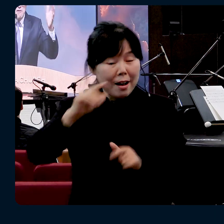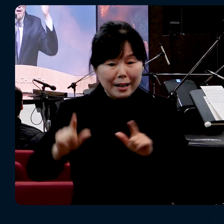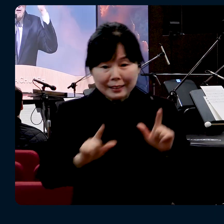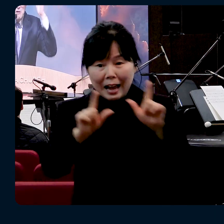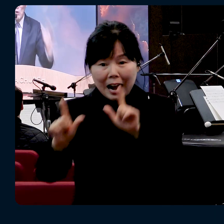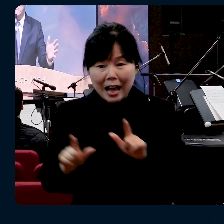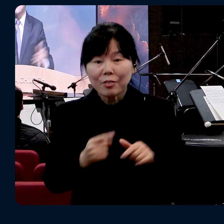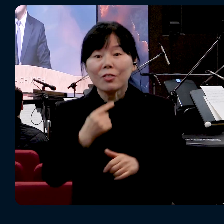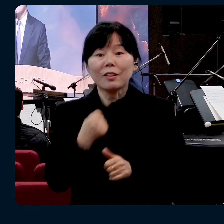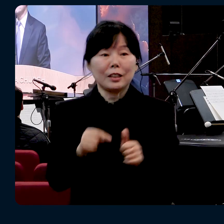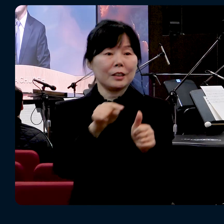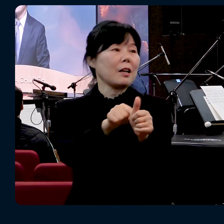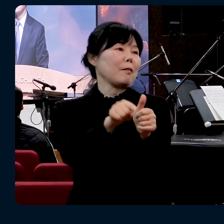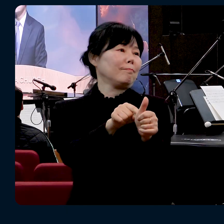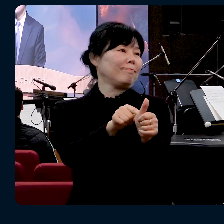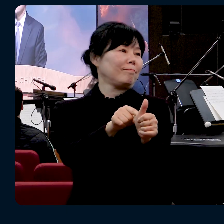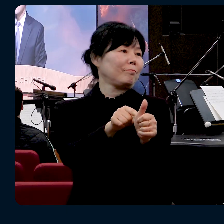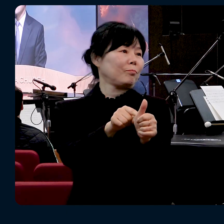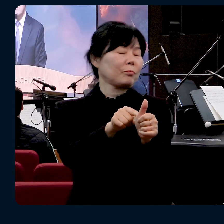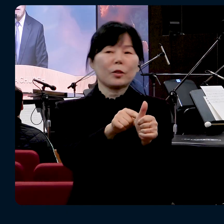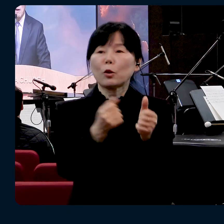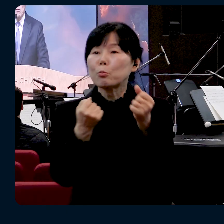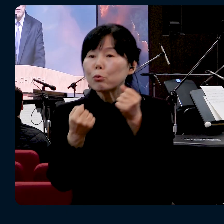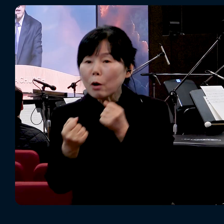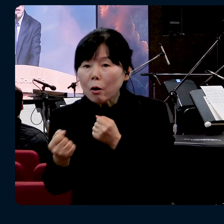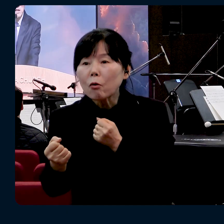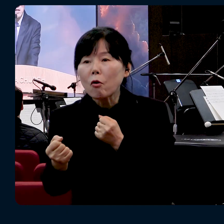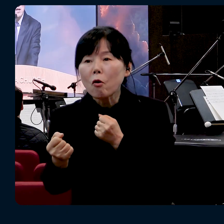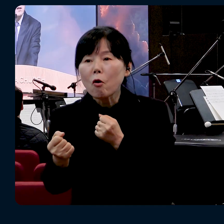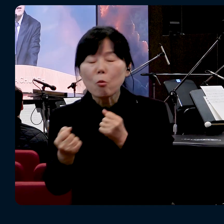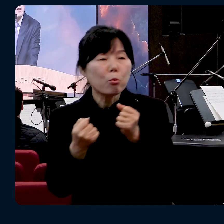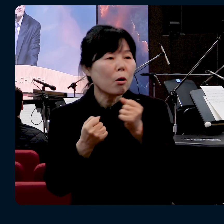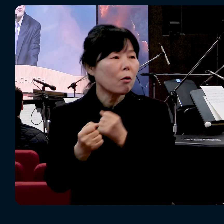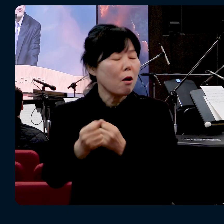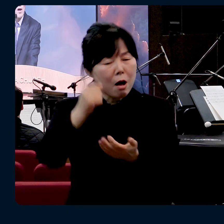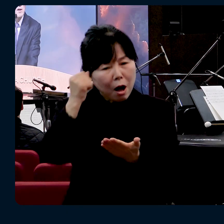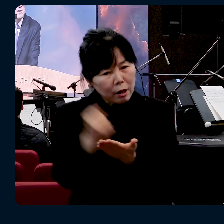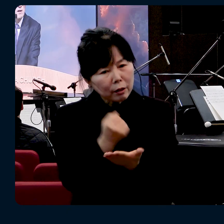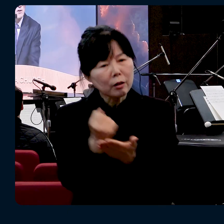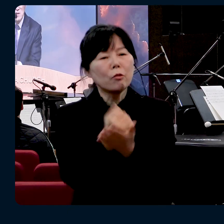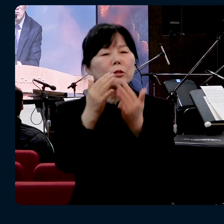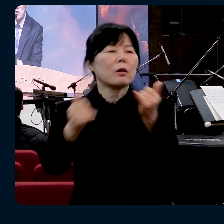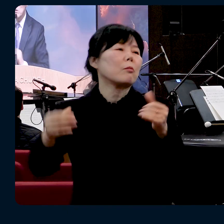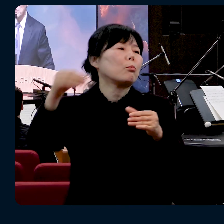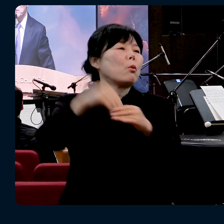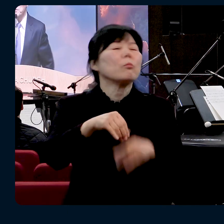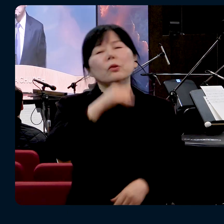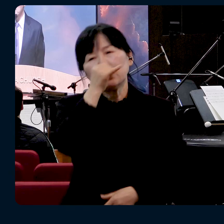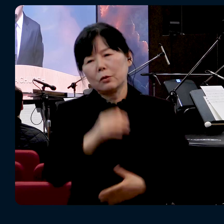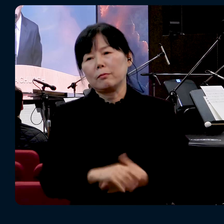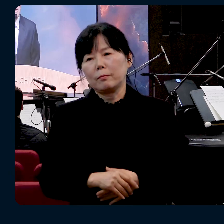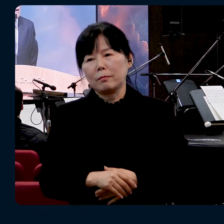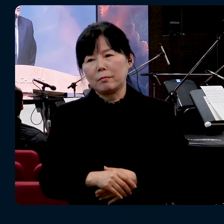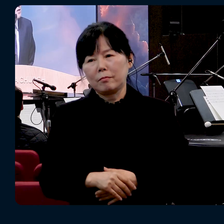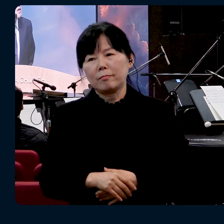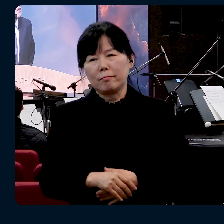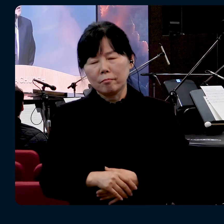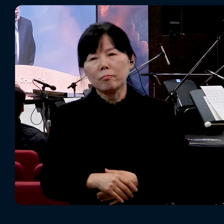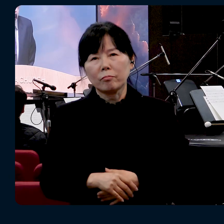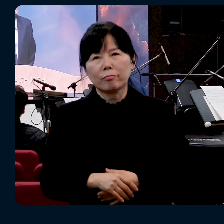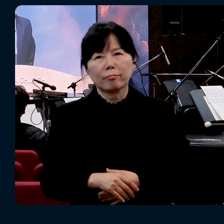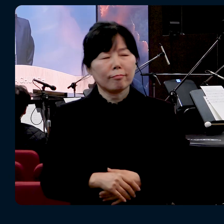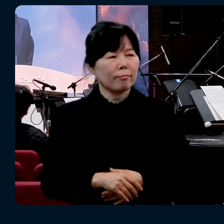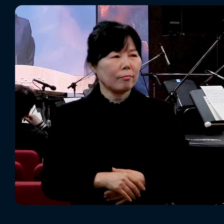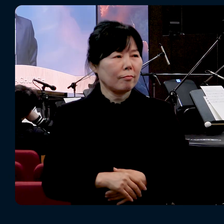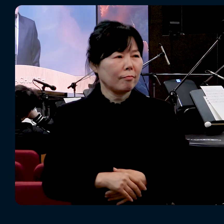그렇게 열심히 살았는데, 그런데 그 가운데도 안타까운 인생이 있을 수가 있다는 거, 이게 문제죠.